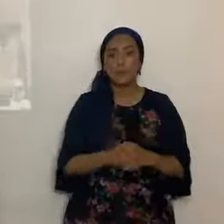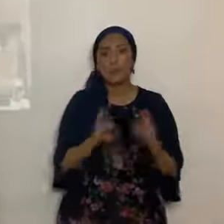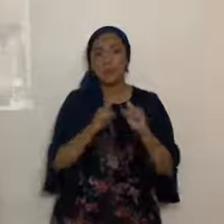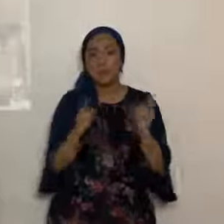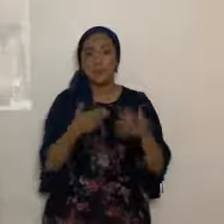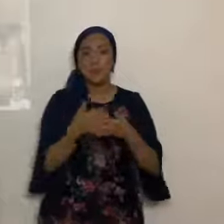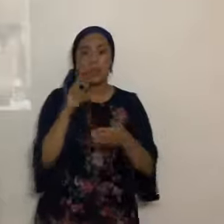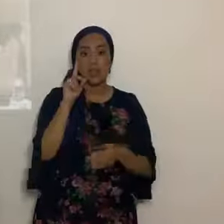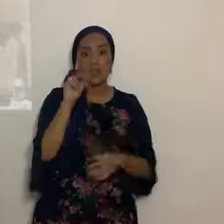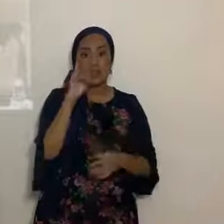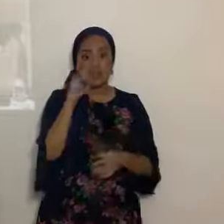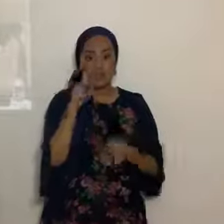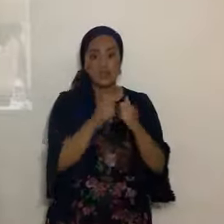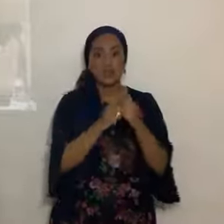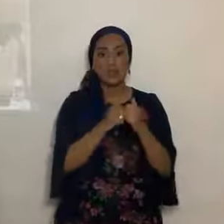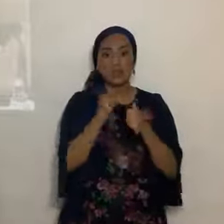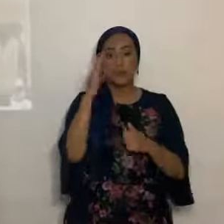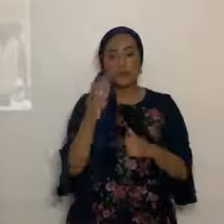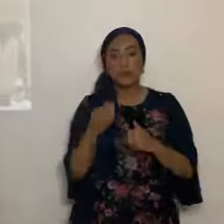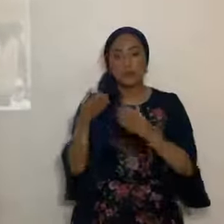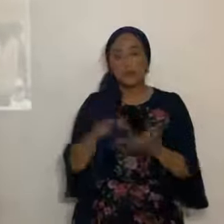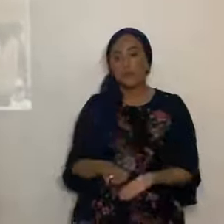el hijo de David, con Betsabé, murió.